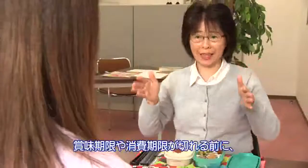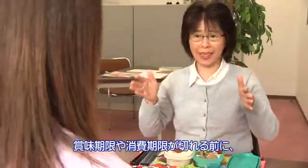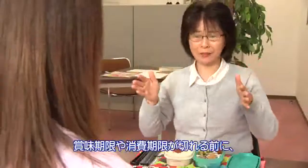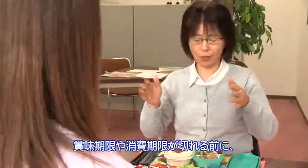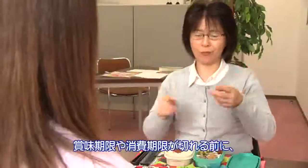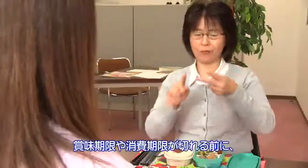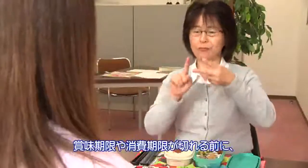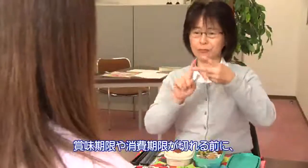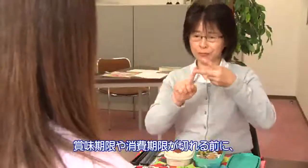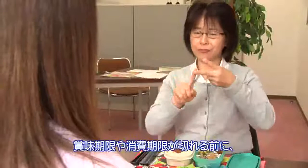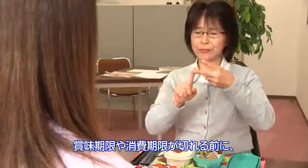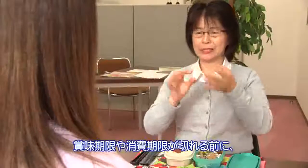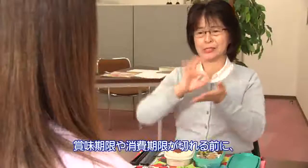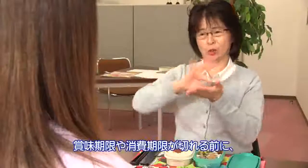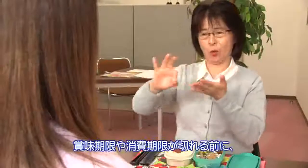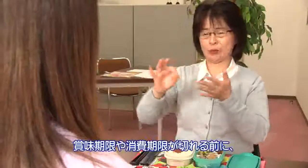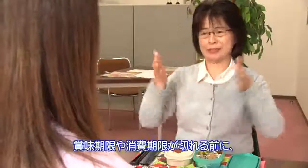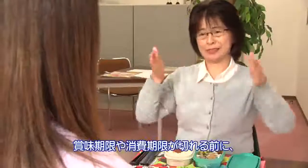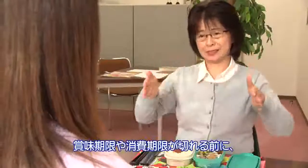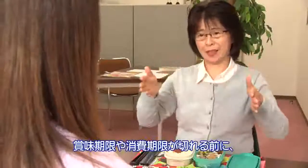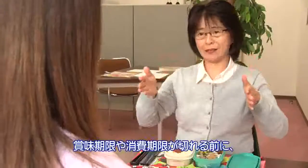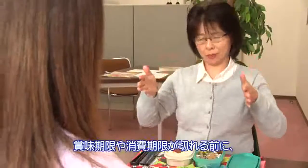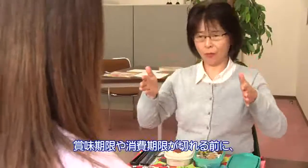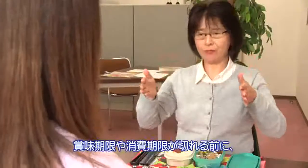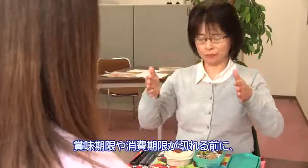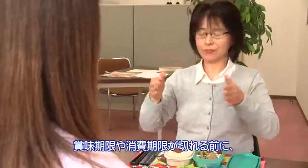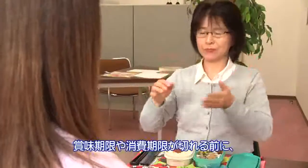賞味期限等消費期限が